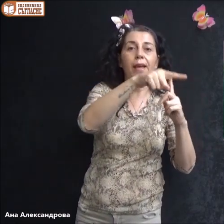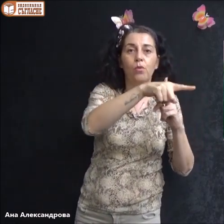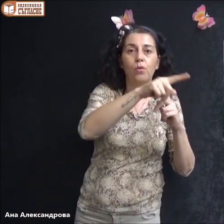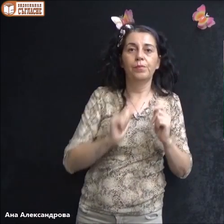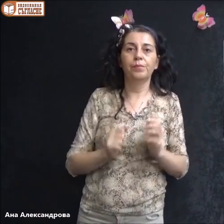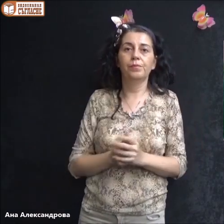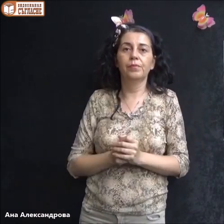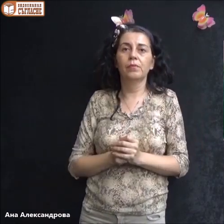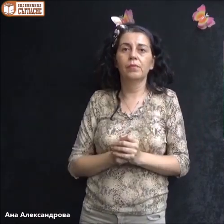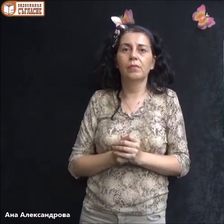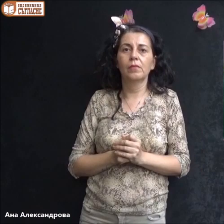него.